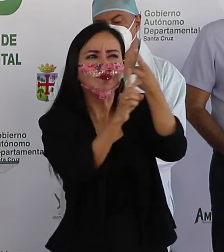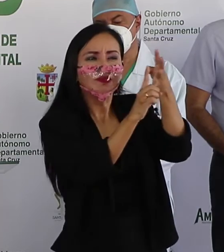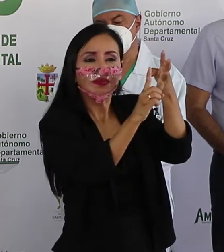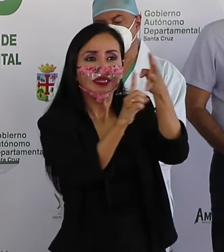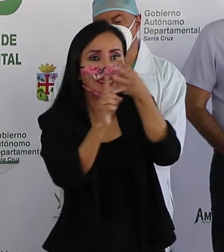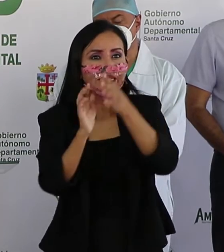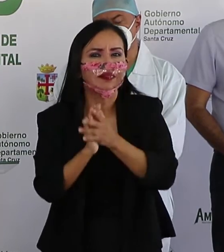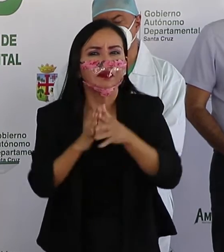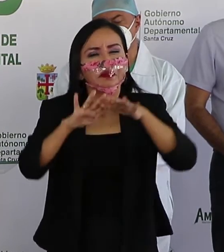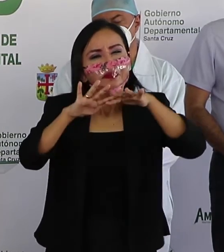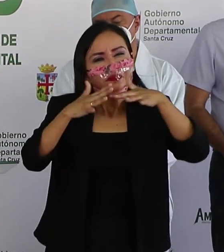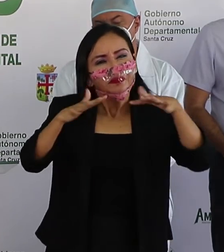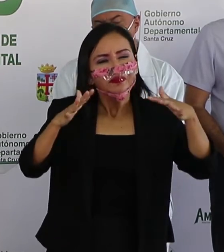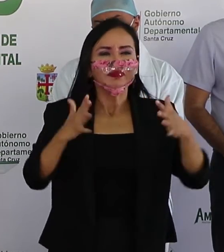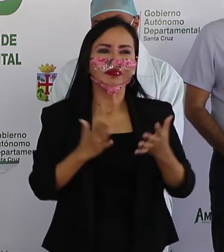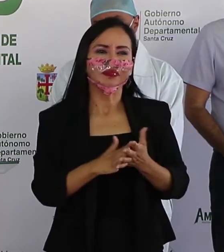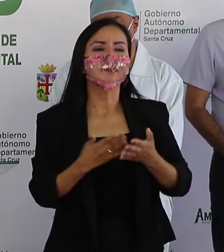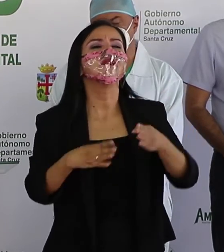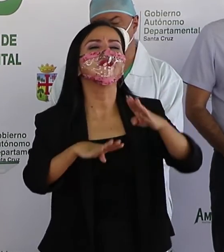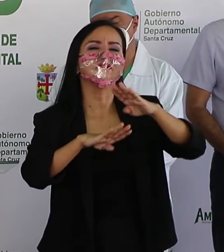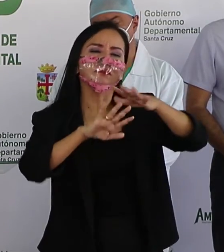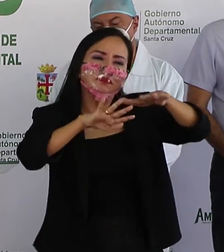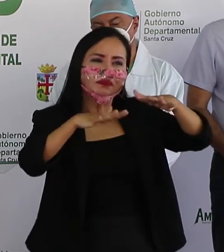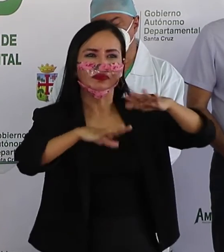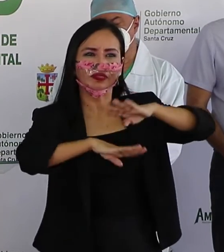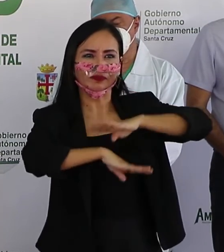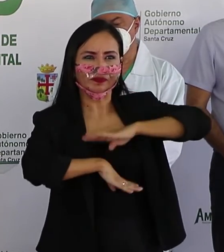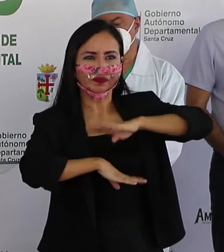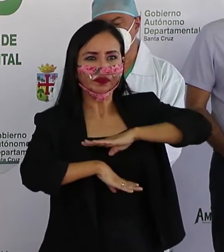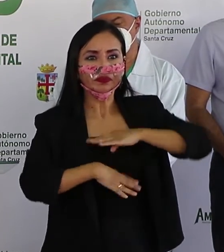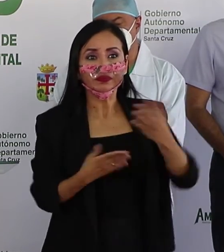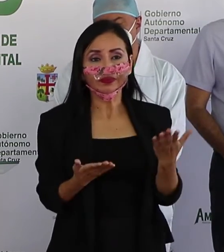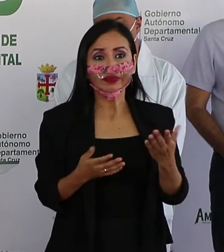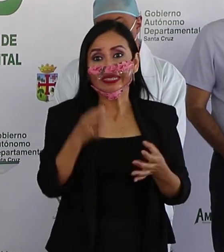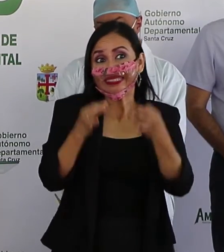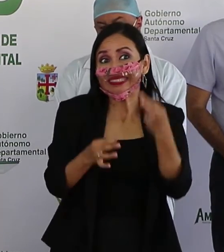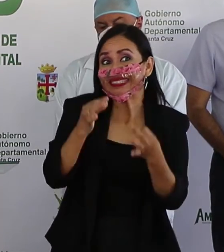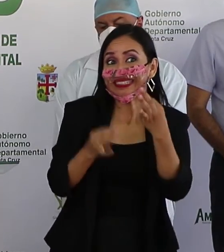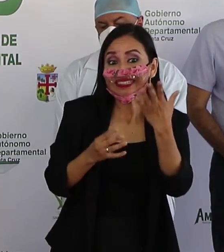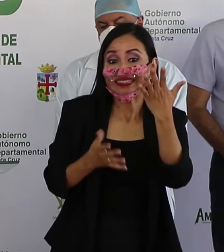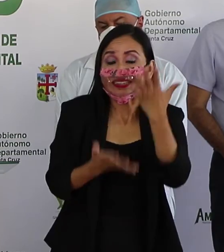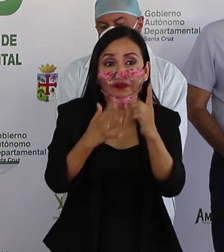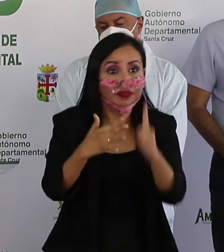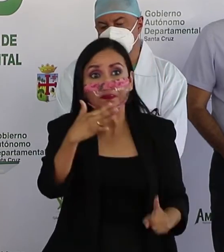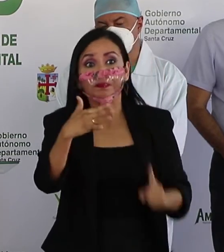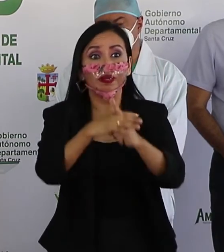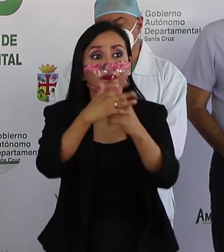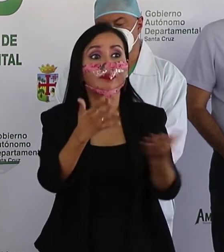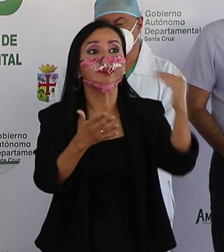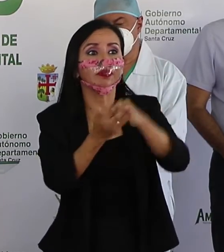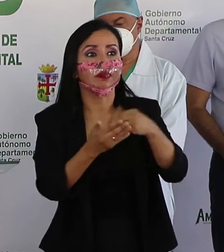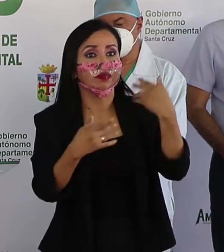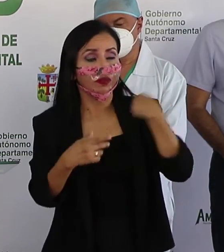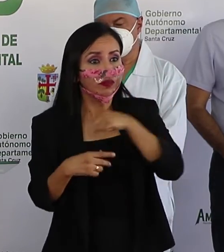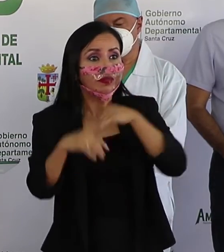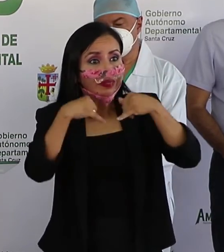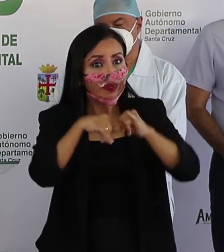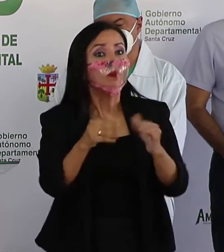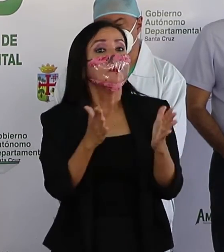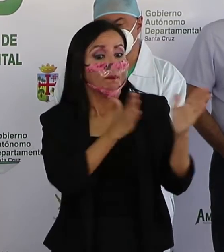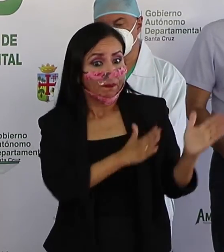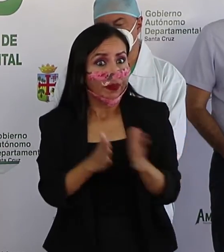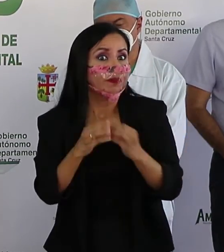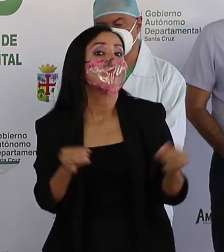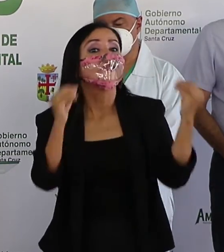con una cierta satisfacción de que si hubiera un rebrote, estamos aún más